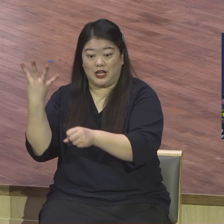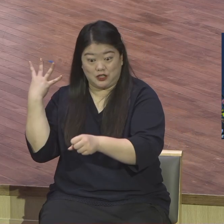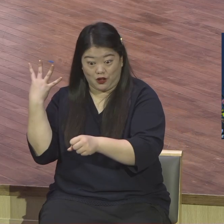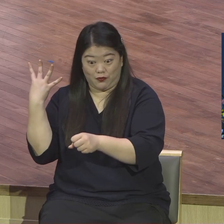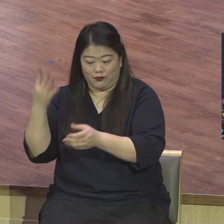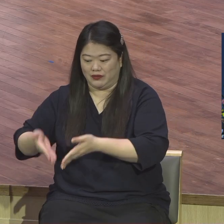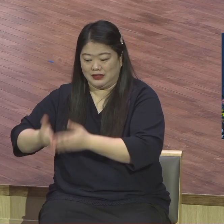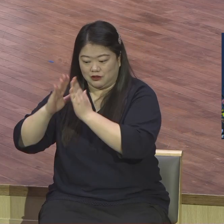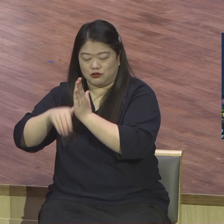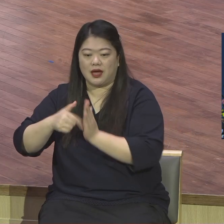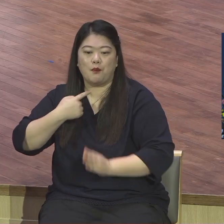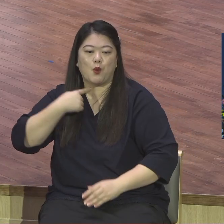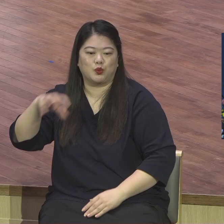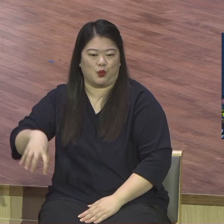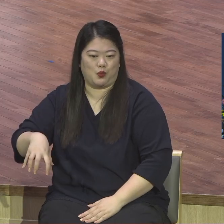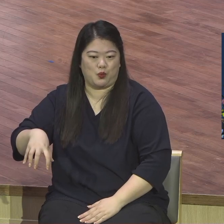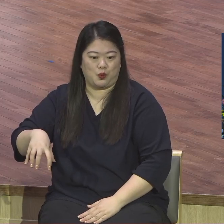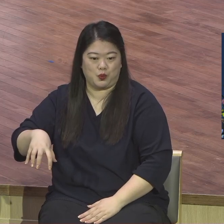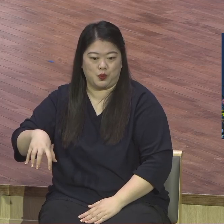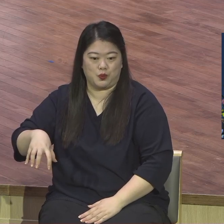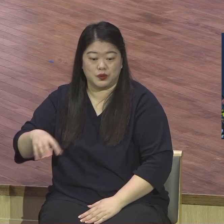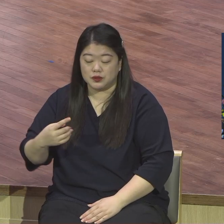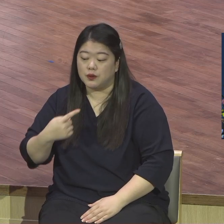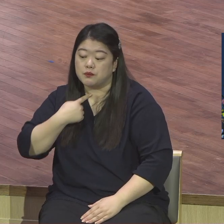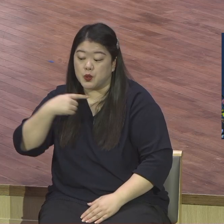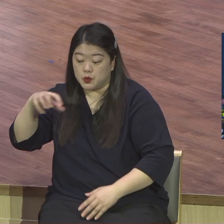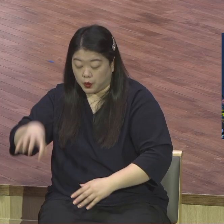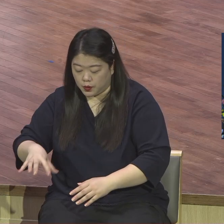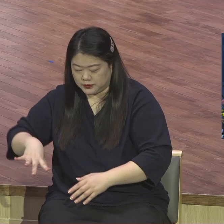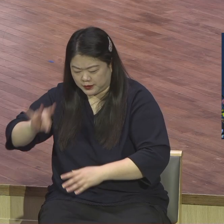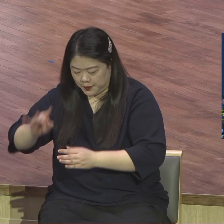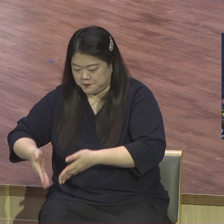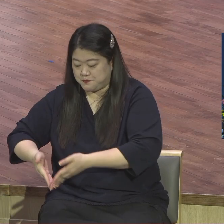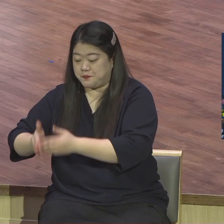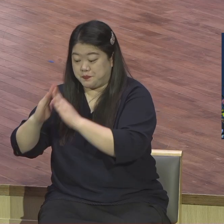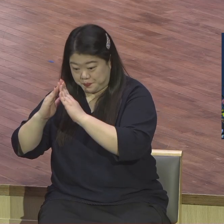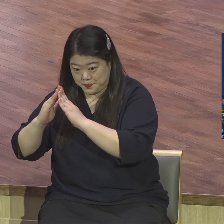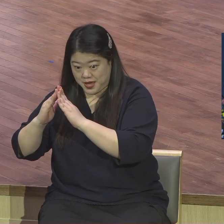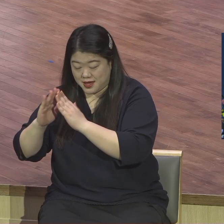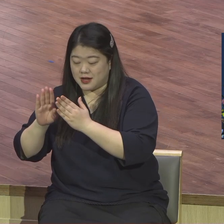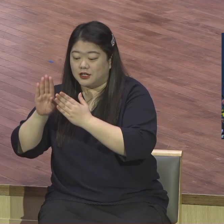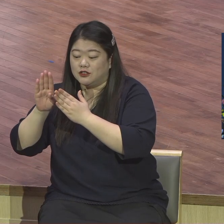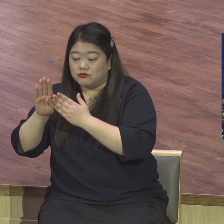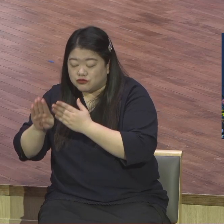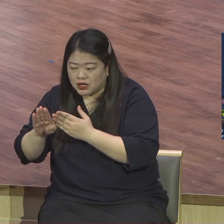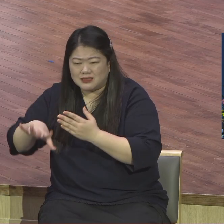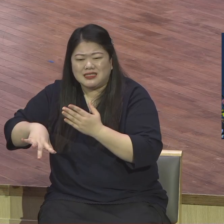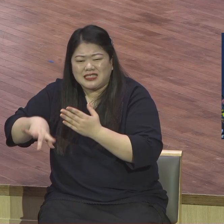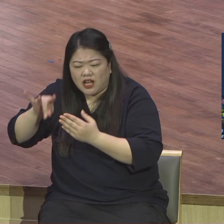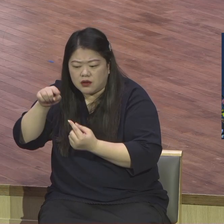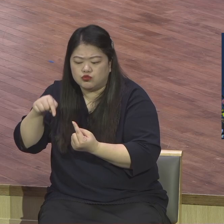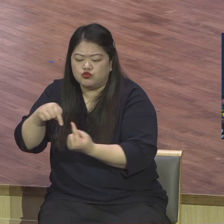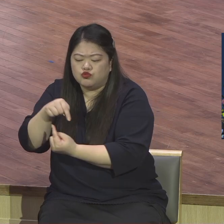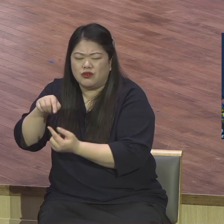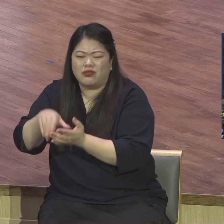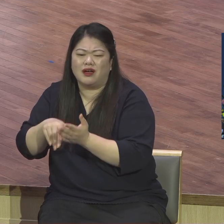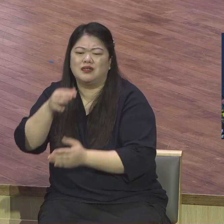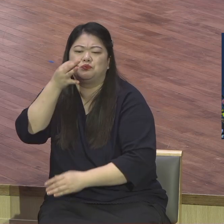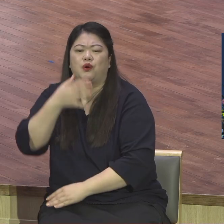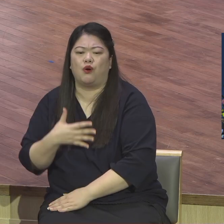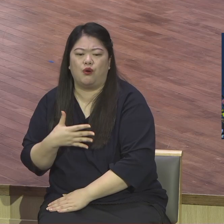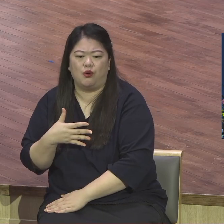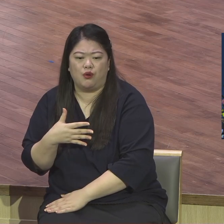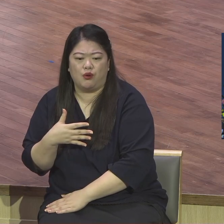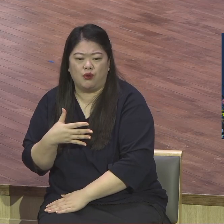개척하고부터 끊임없이 성장해 왔었어요. 그런데 너무너무 힘들어. 이 목회가 막